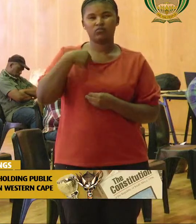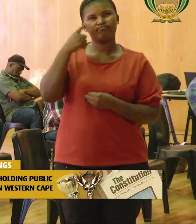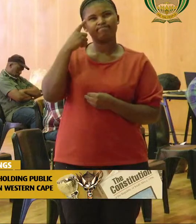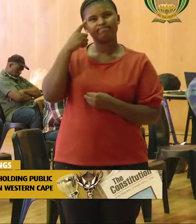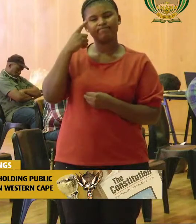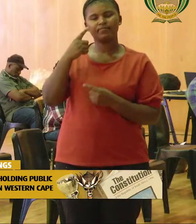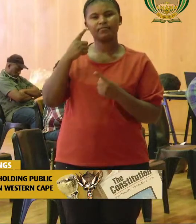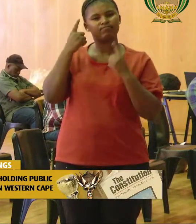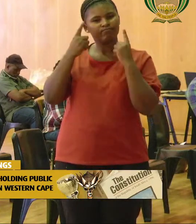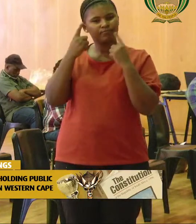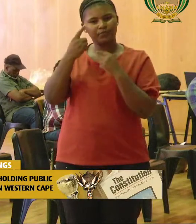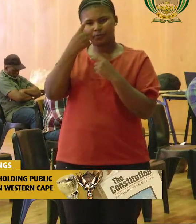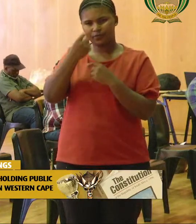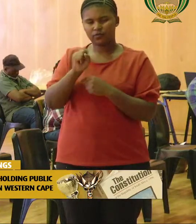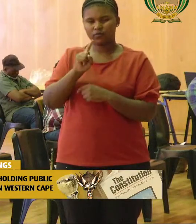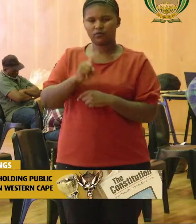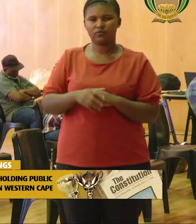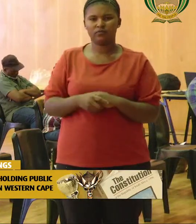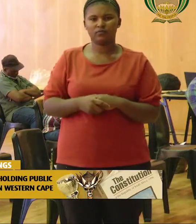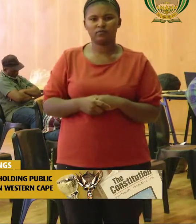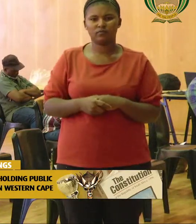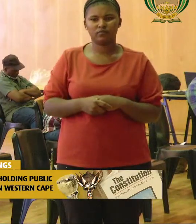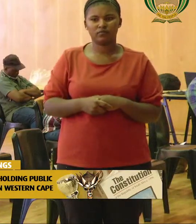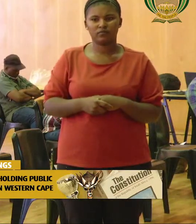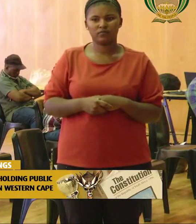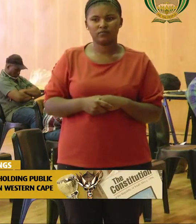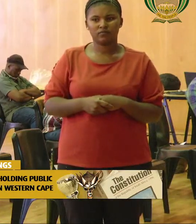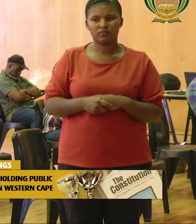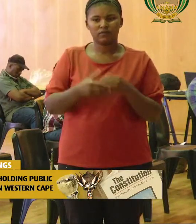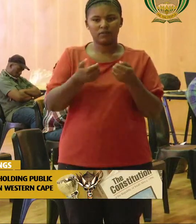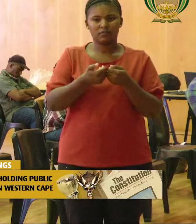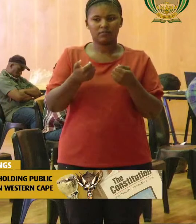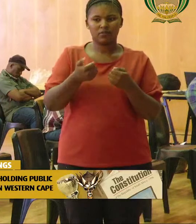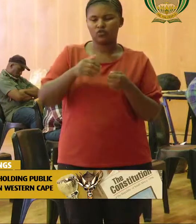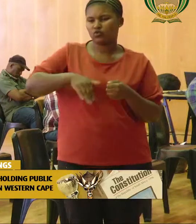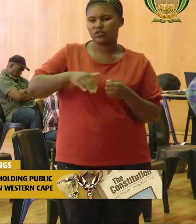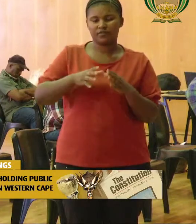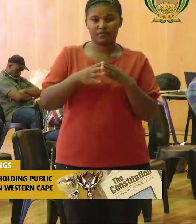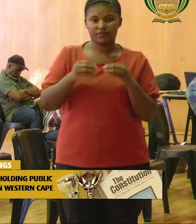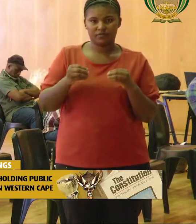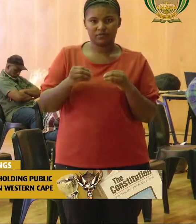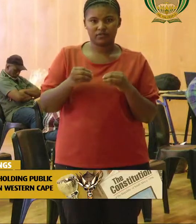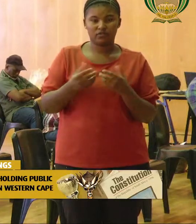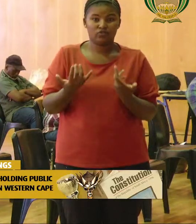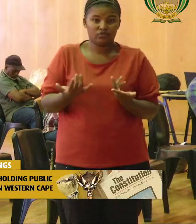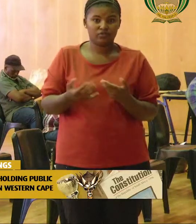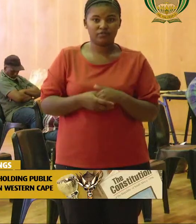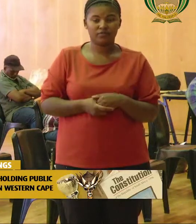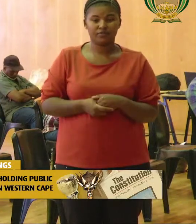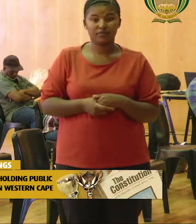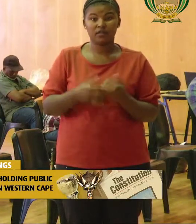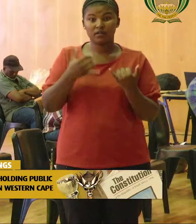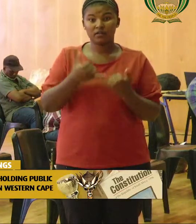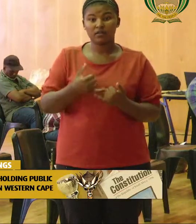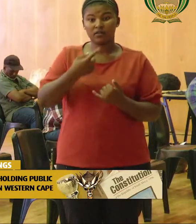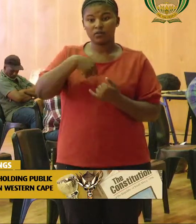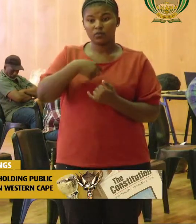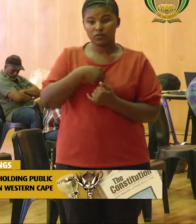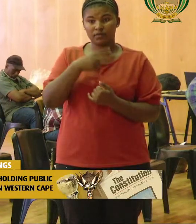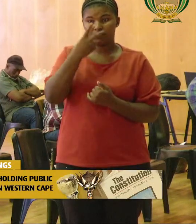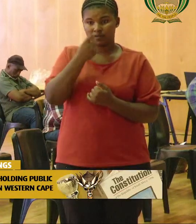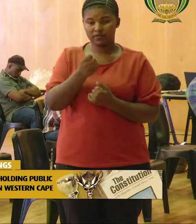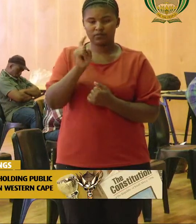Zetschuld, zei dat één ding. Apartheid is nog niet uit in Zetschuld nie. Want daar wordt, als die municipaliteit